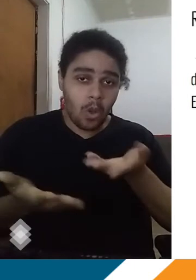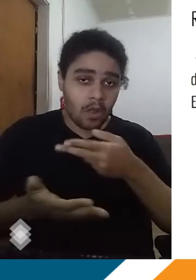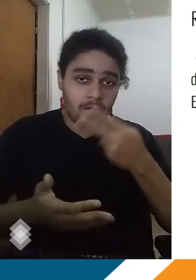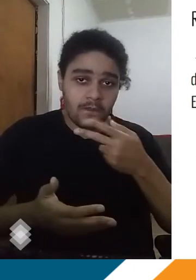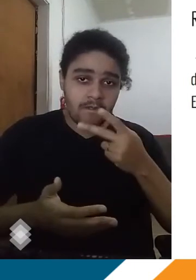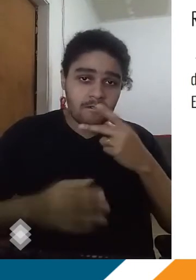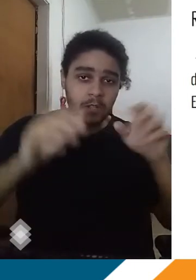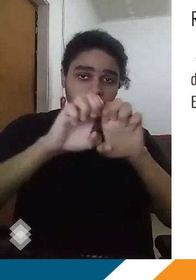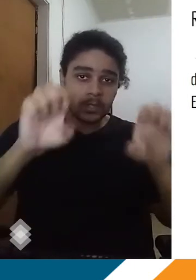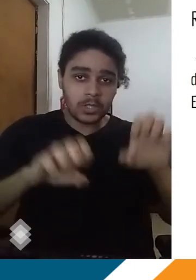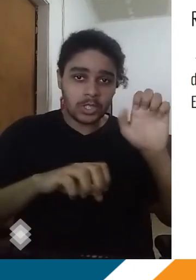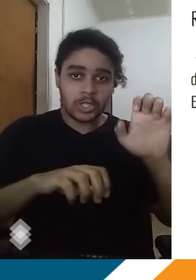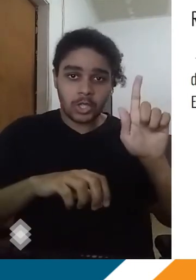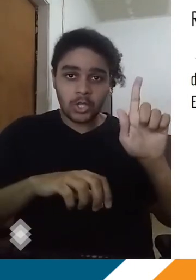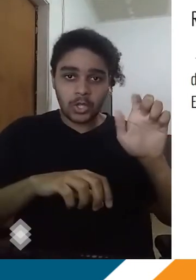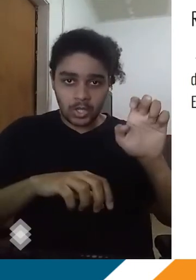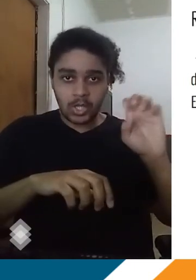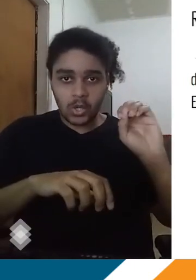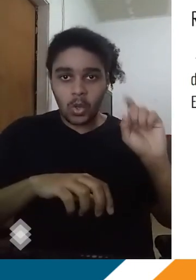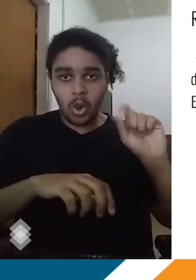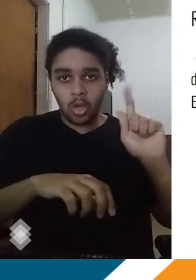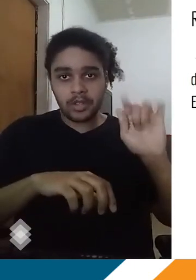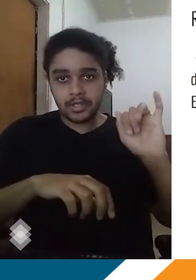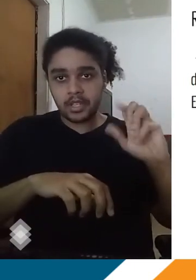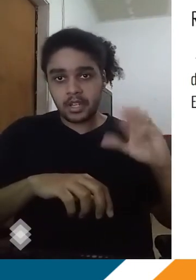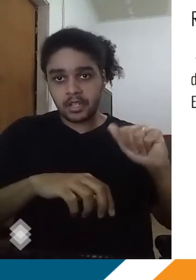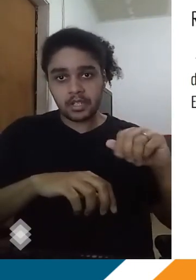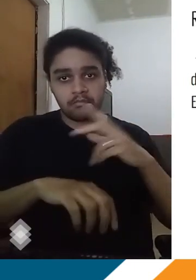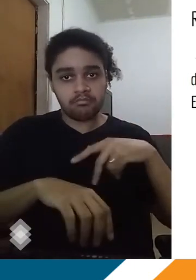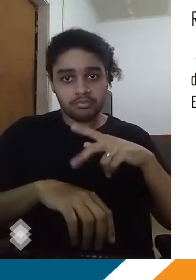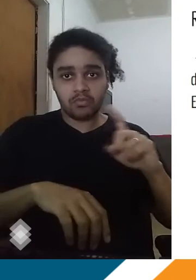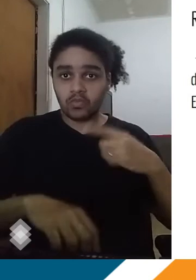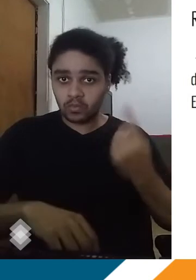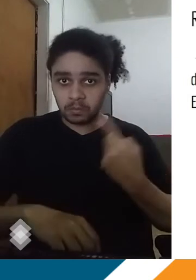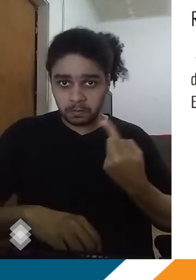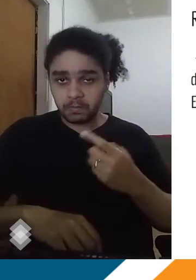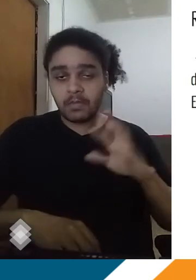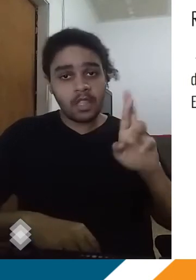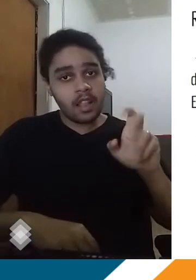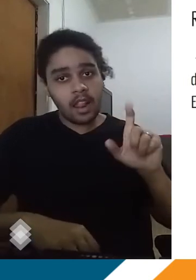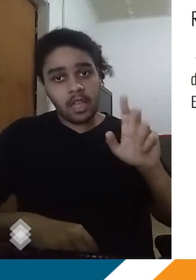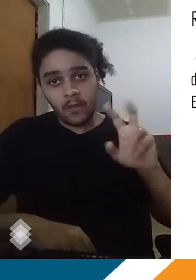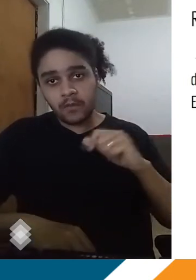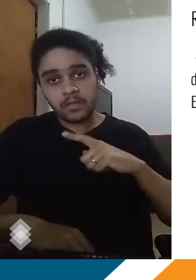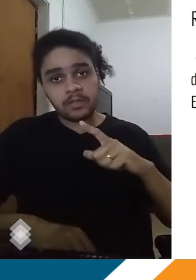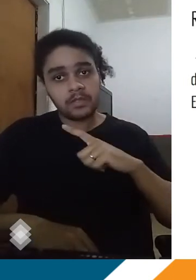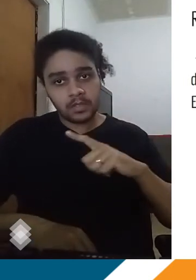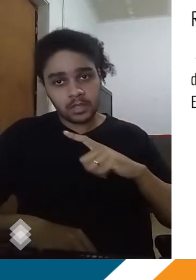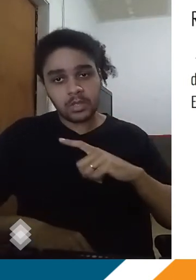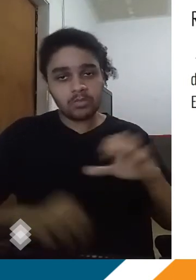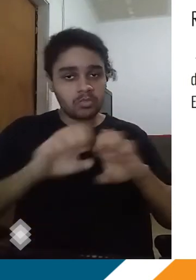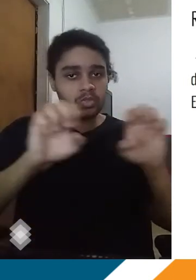Bom, falando agora da estrutura geológica do nosso país, né? Ou das morfoestruturas.